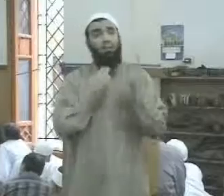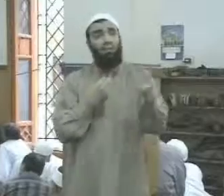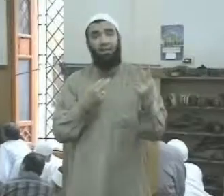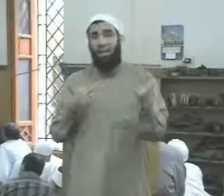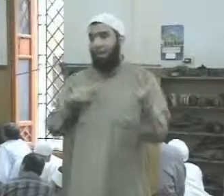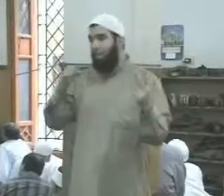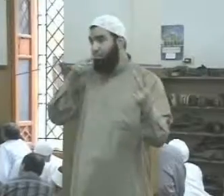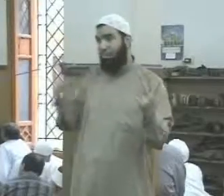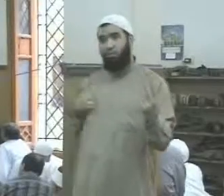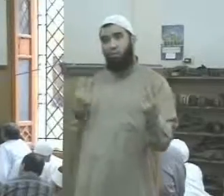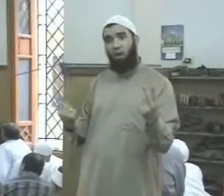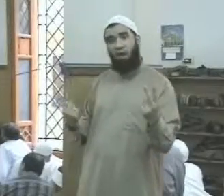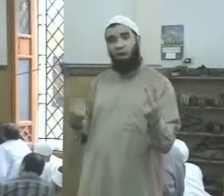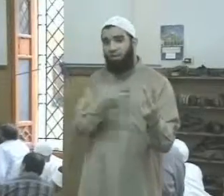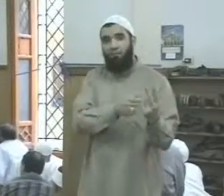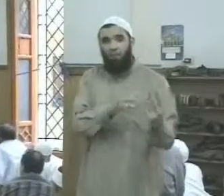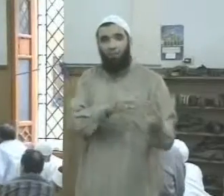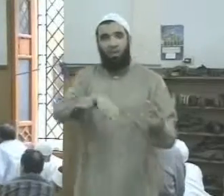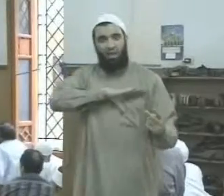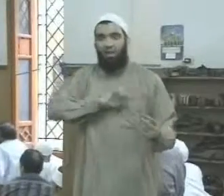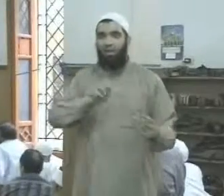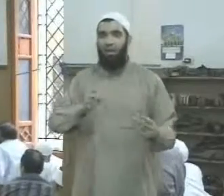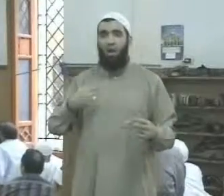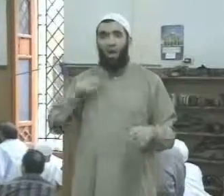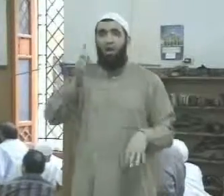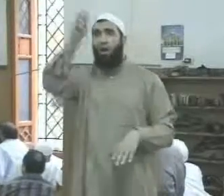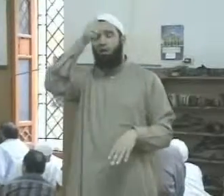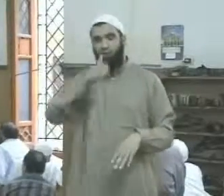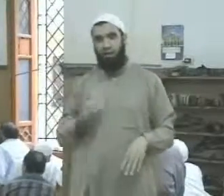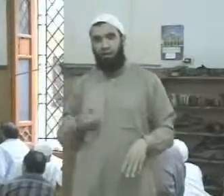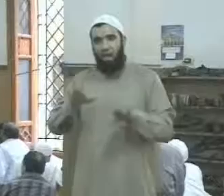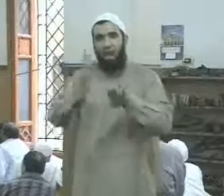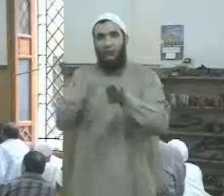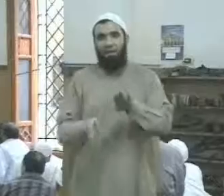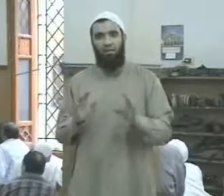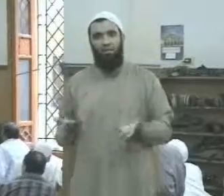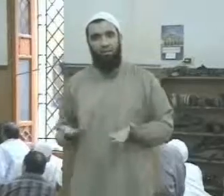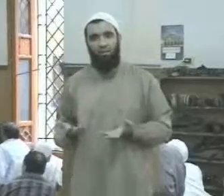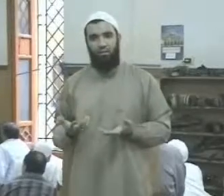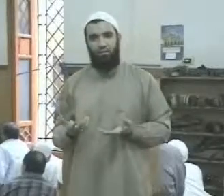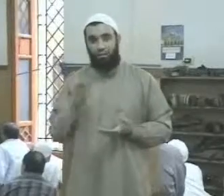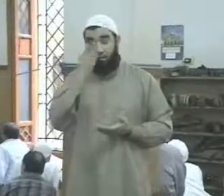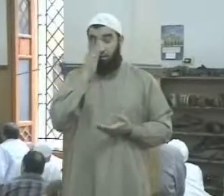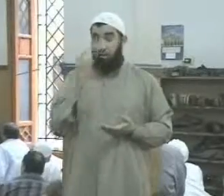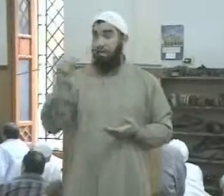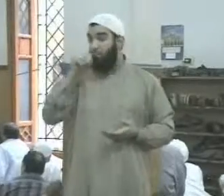هذه مهارات وامكانات. قالت لا اقبل، لابد ان تقدم ولدي.